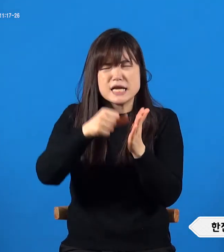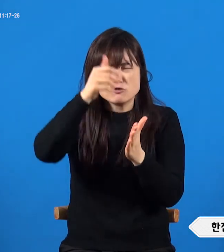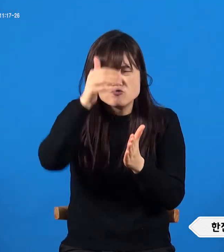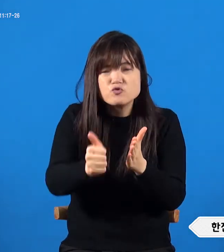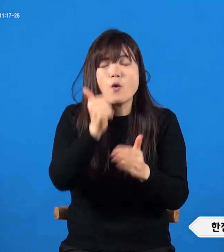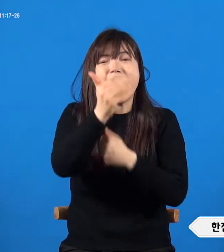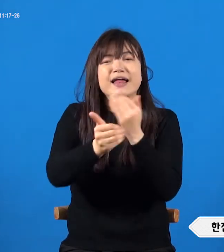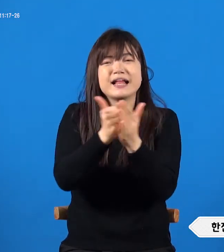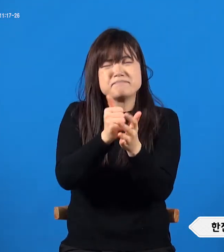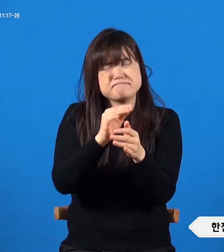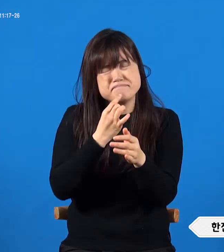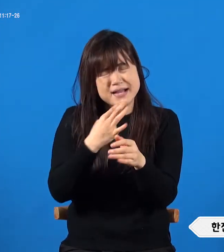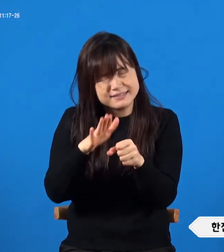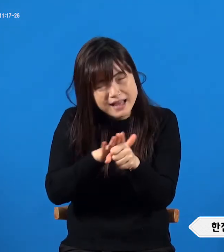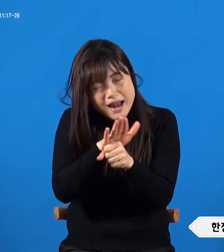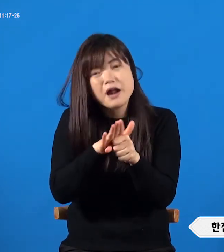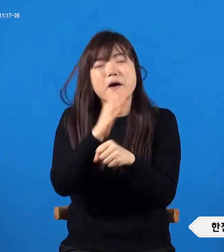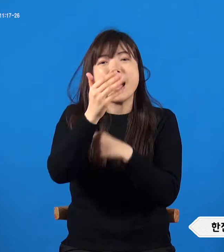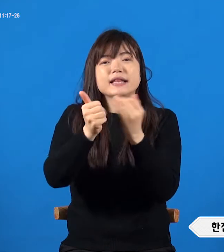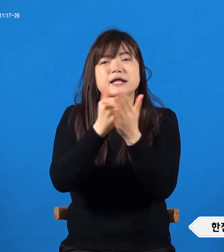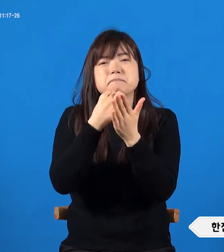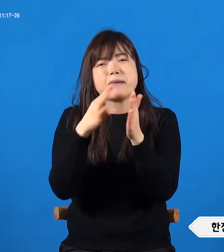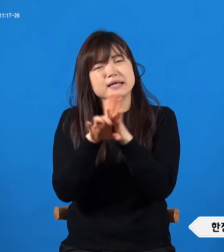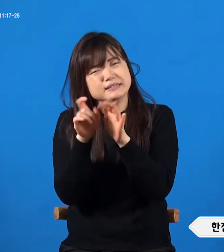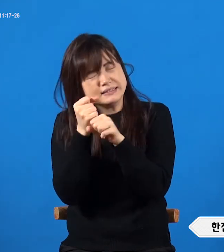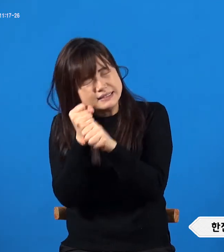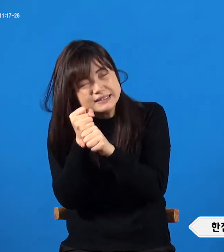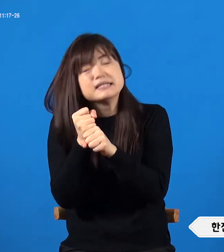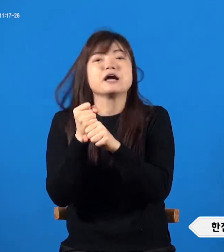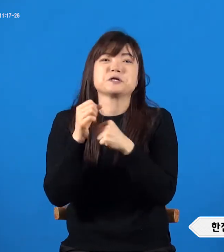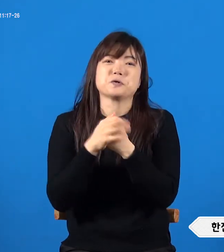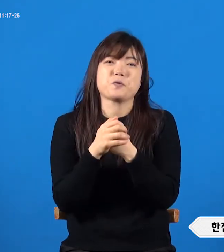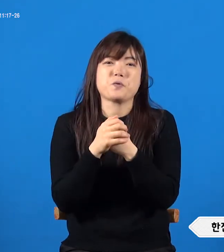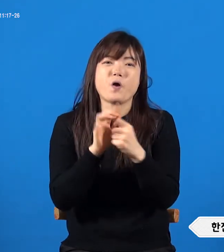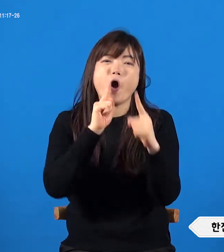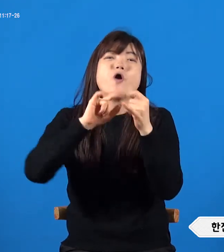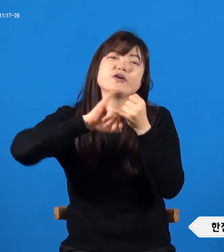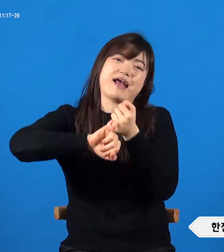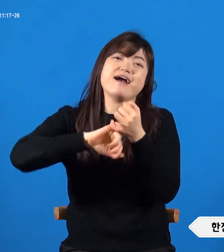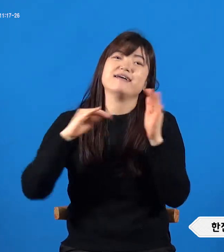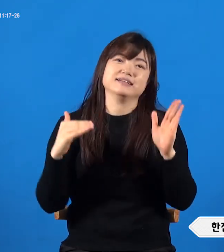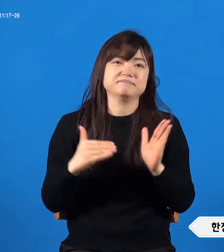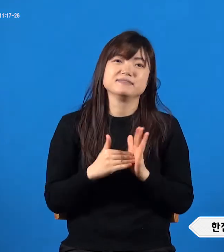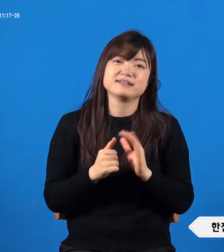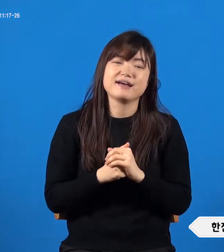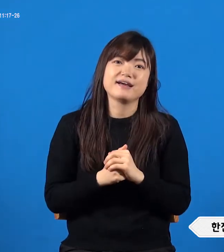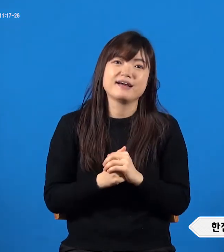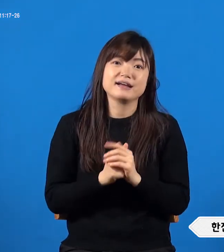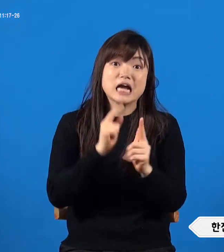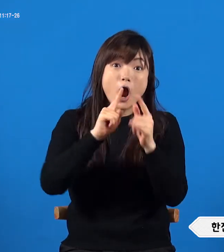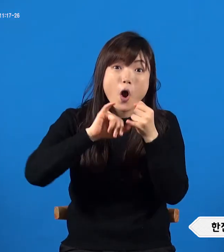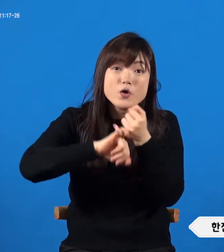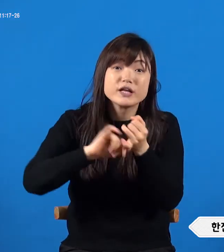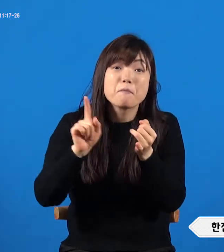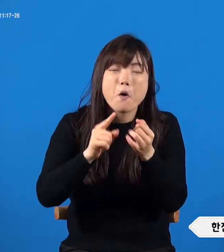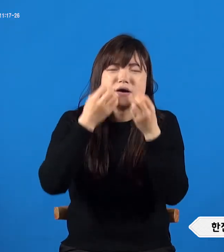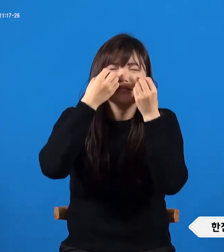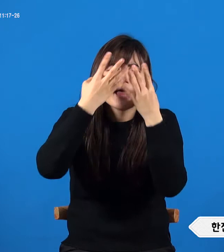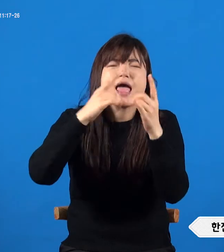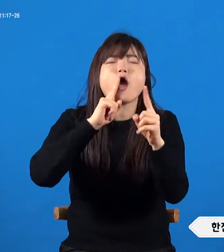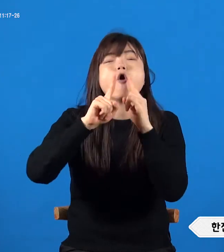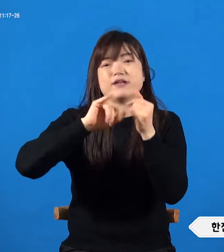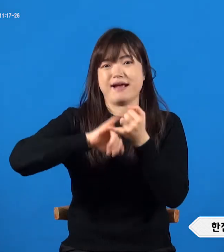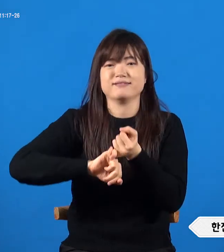모시고 그분만을 사랑하고 그분만을 의지하기로 그렇게 언약을 맺었습니다. 그 언약을